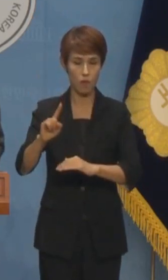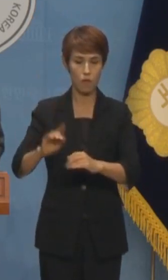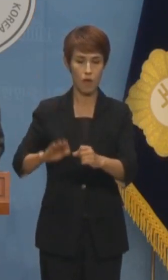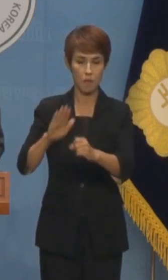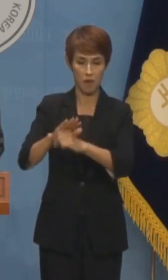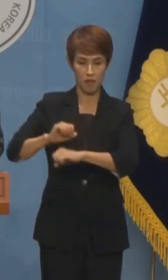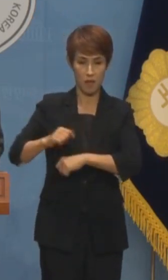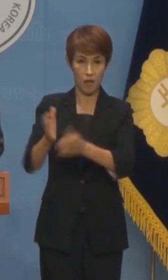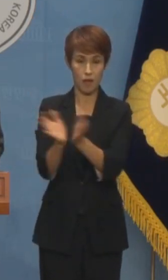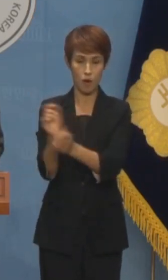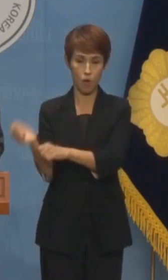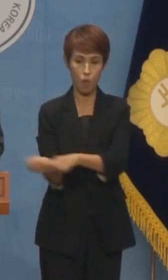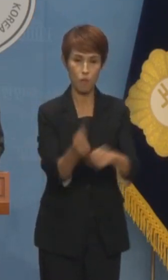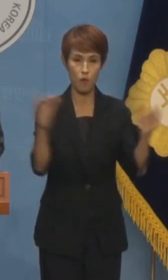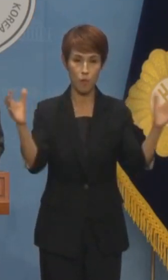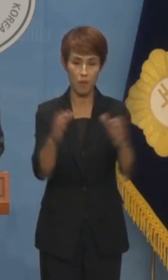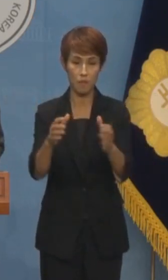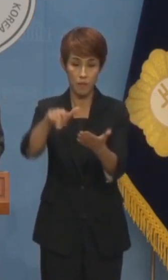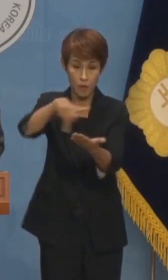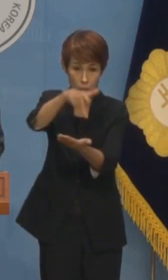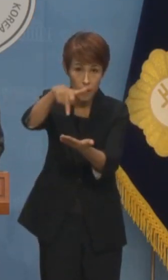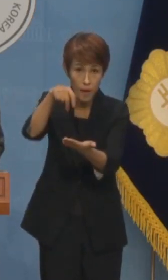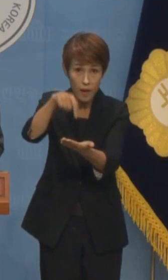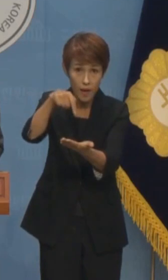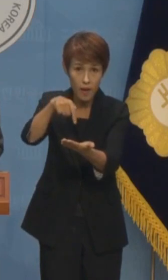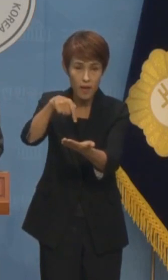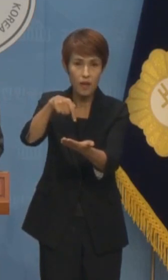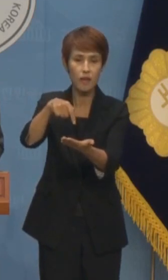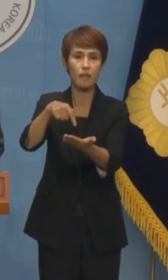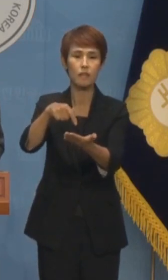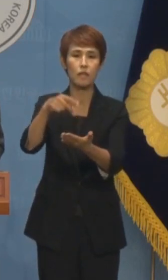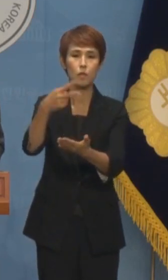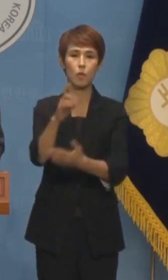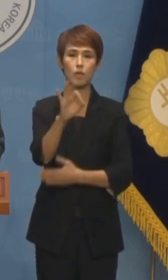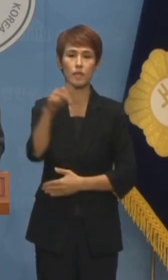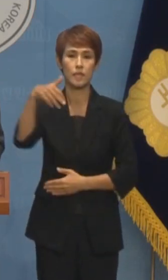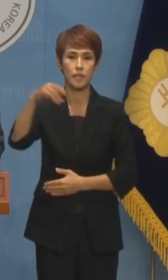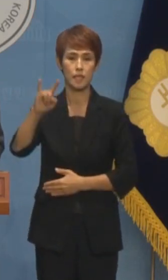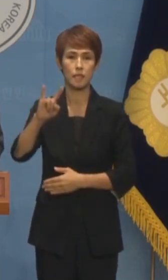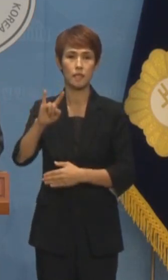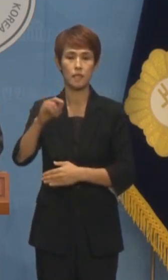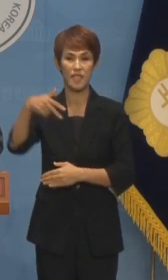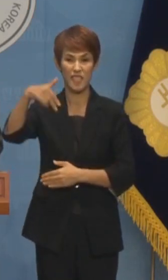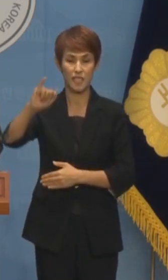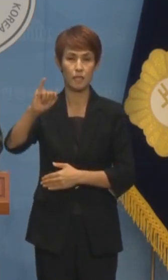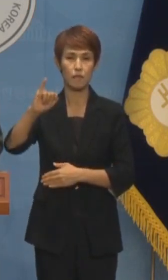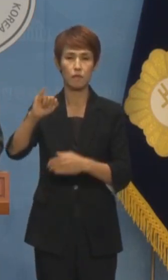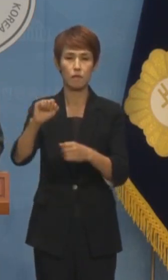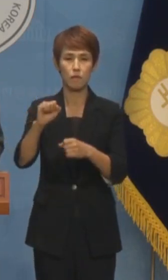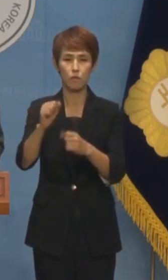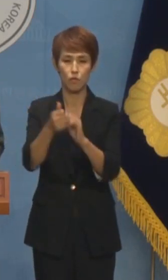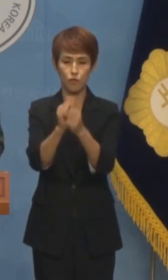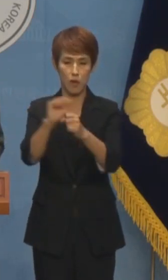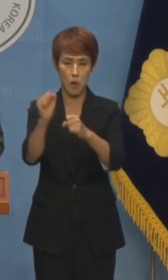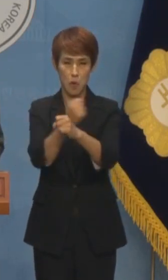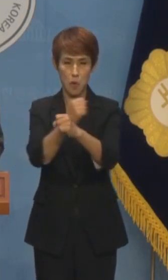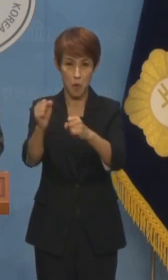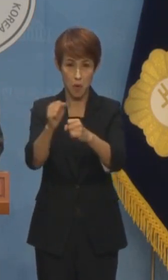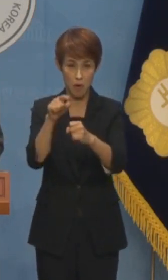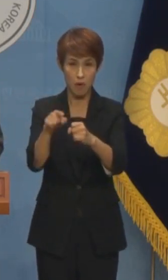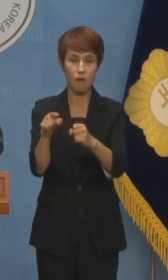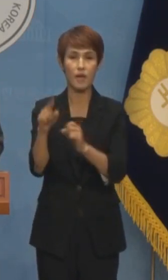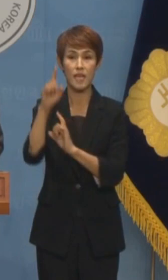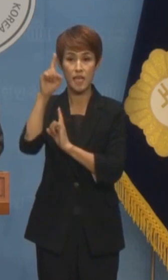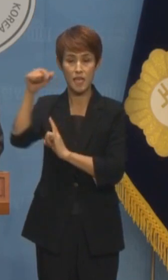골프 모임 추진 단톡방에는 도이치모터스 주가 조작 공범 이종호 씨와 김규현 변호사가